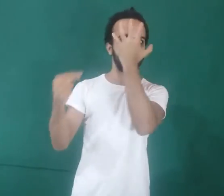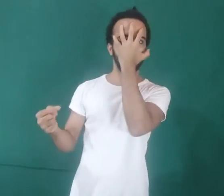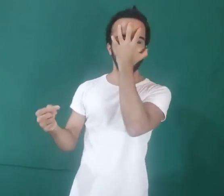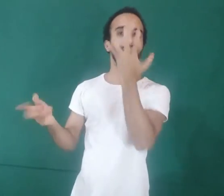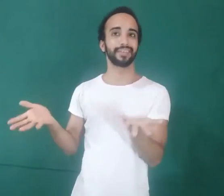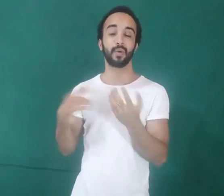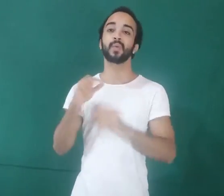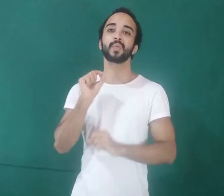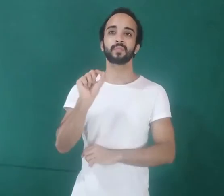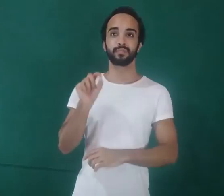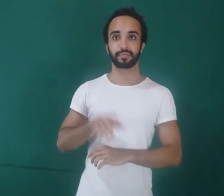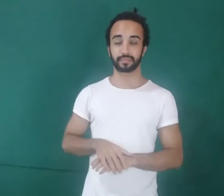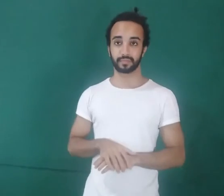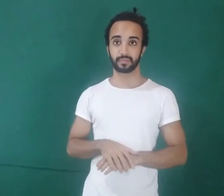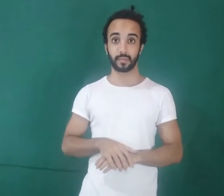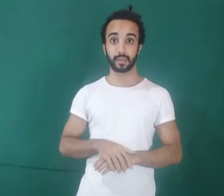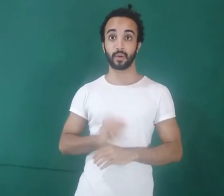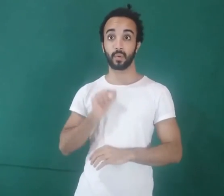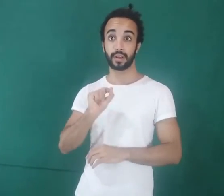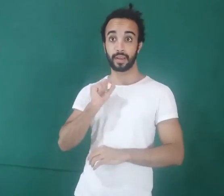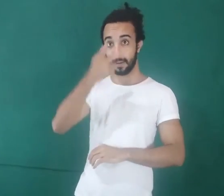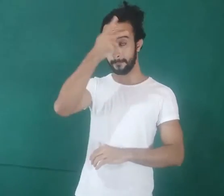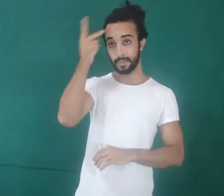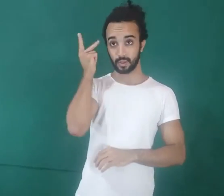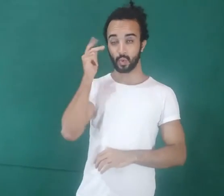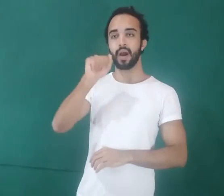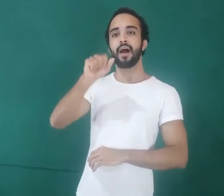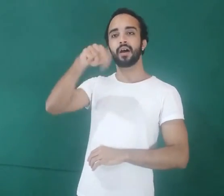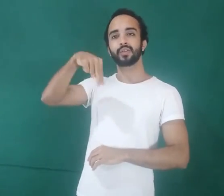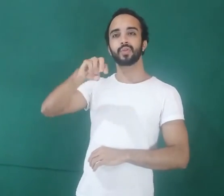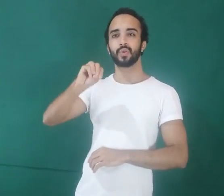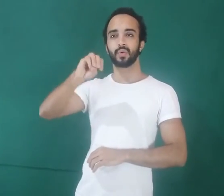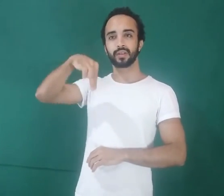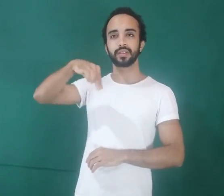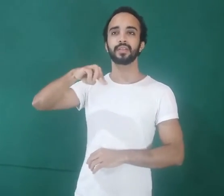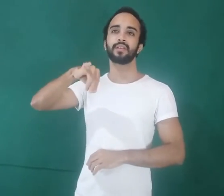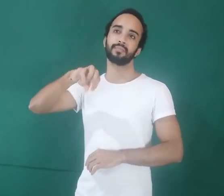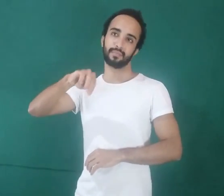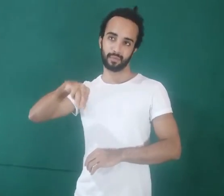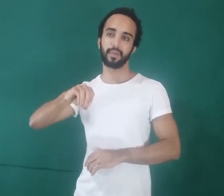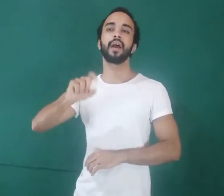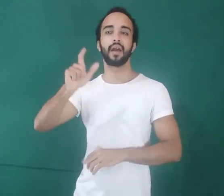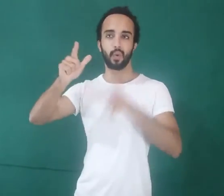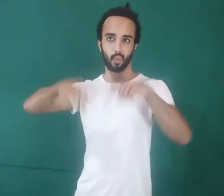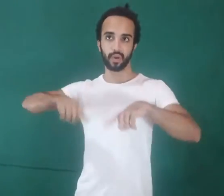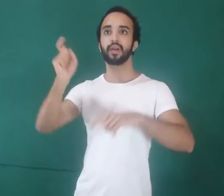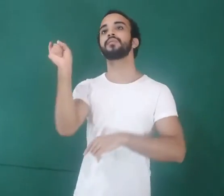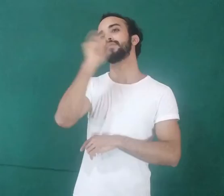toa que o lugar do anônimo é o lugar das fake news e que as fake news estão colocando presidentes no poder. O Trump sofreu muito com isso, são os